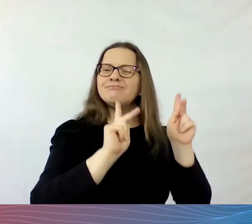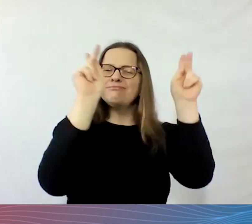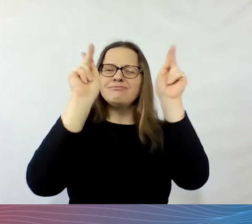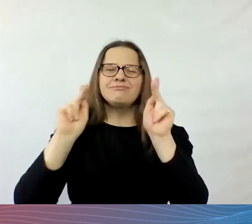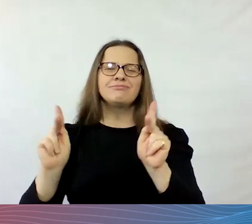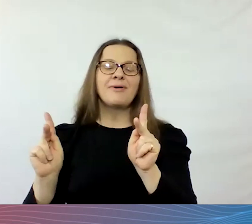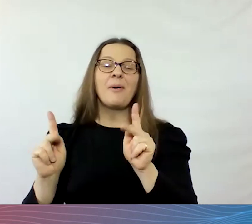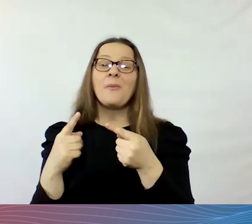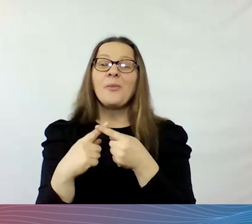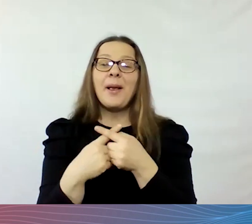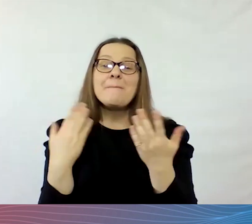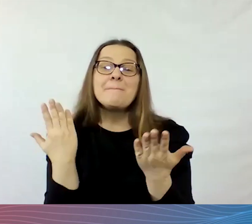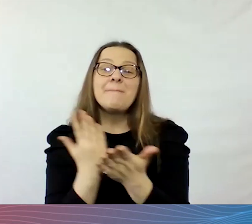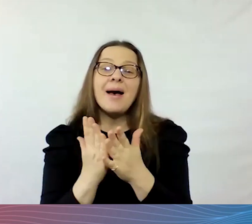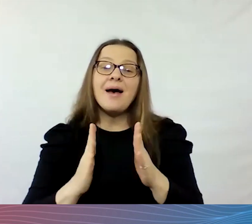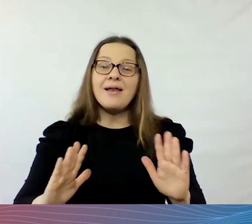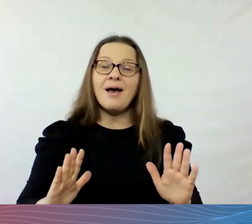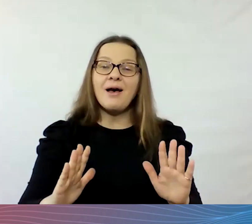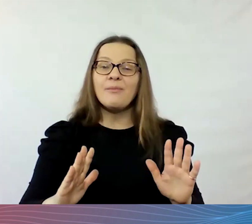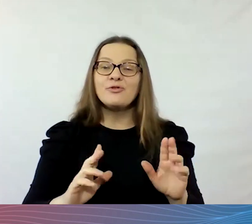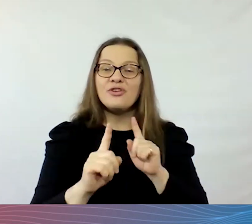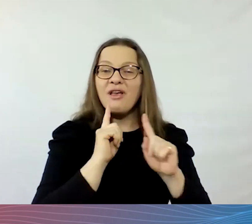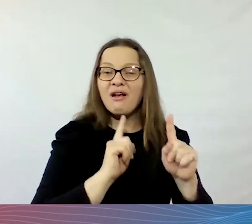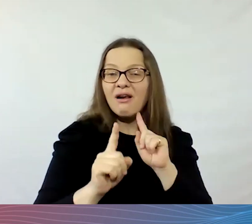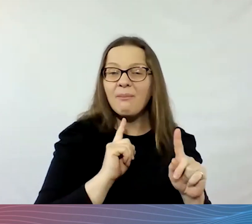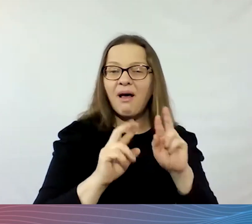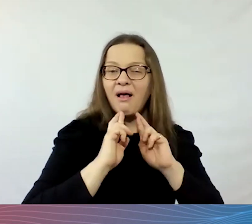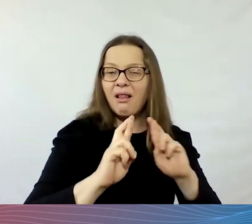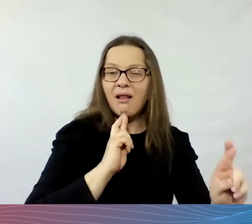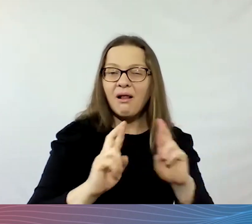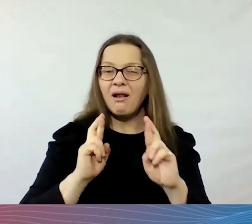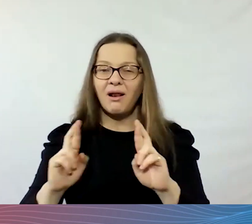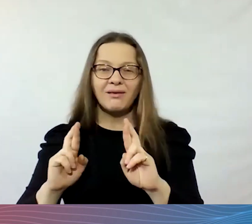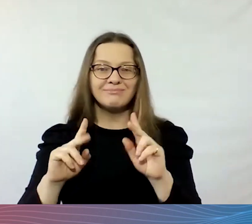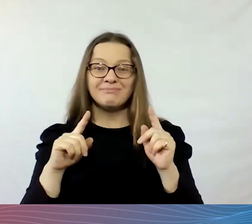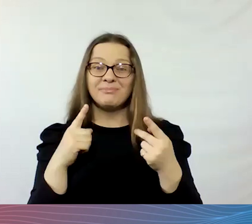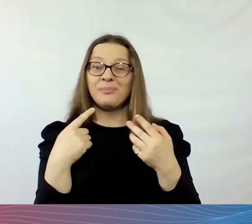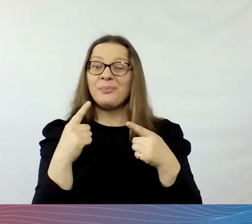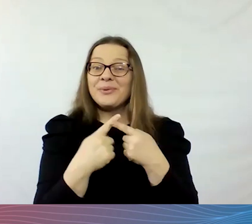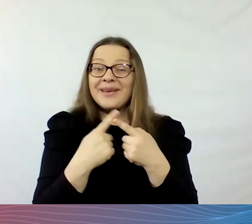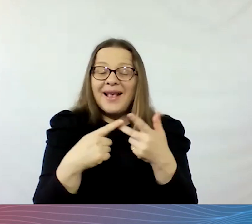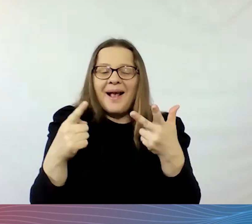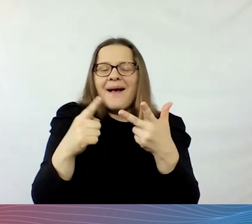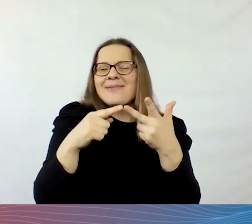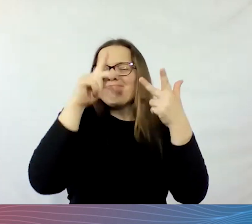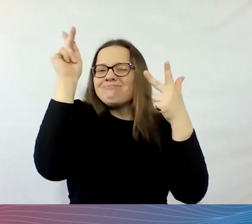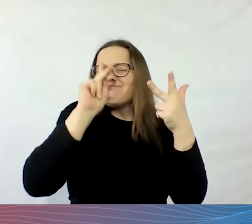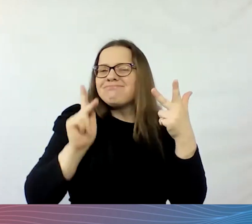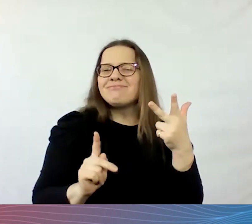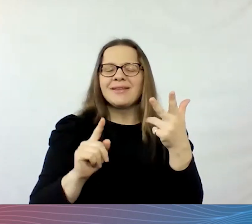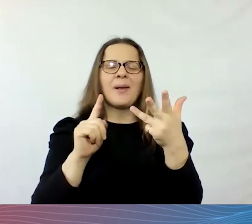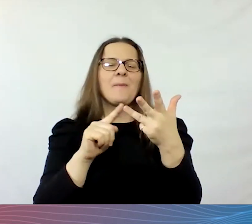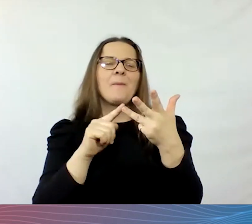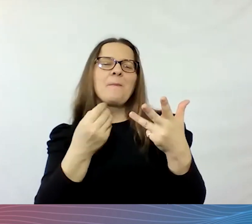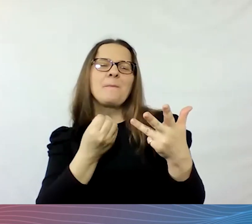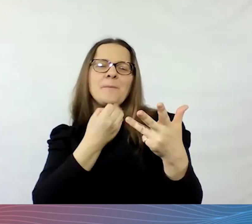outros. Chega de ser agressivos uns com os outros. Vamos viver na paz. Longanimidade, benignidade,